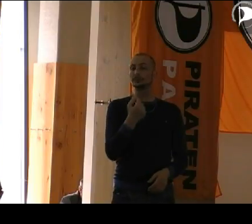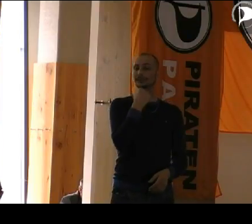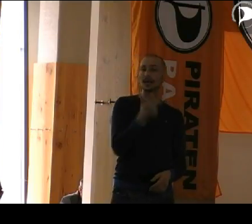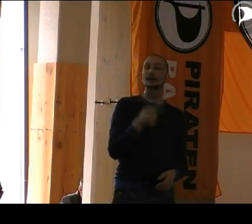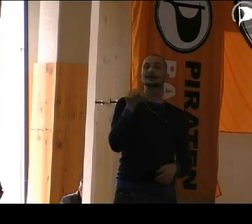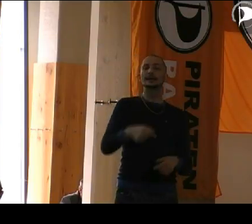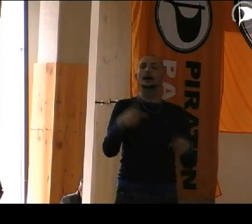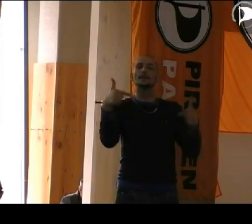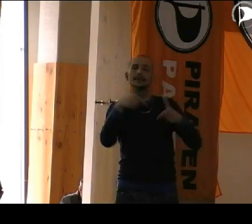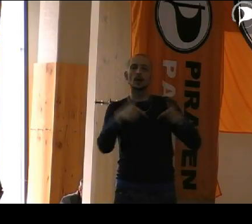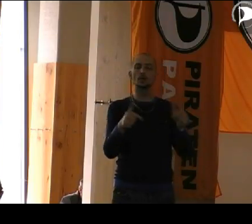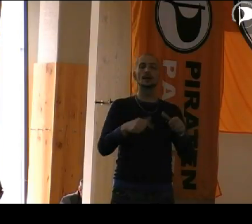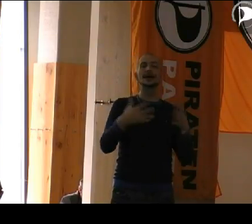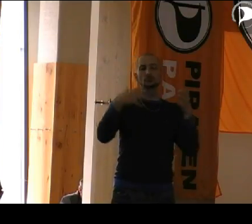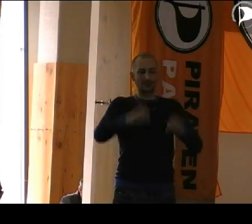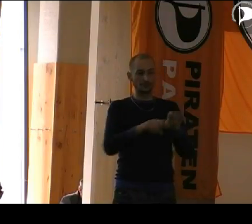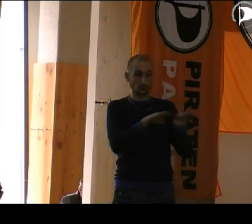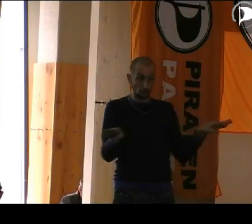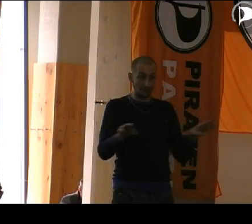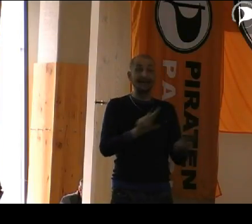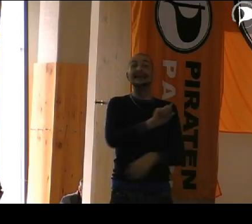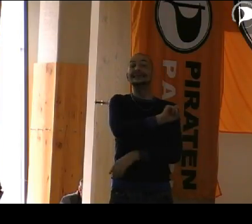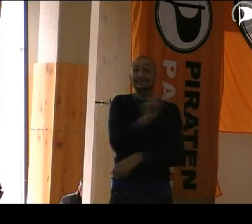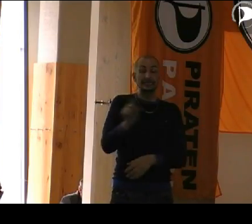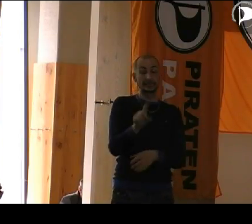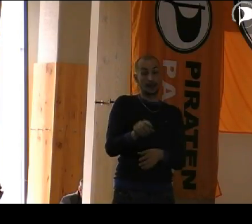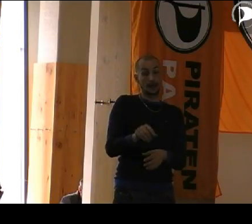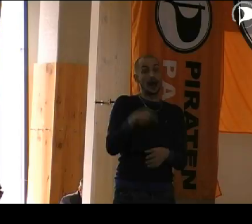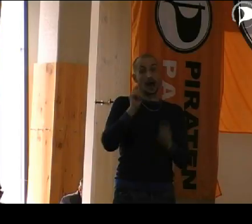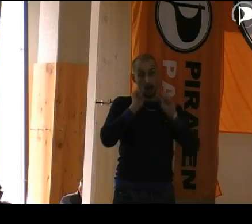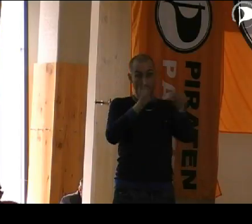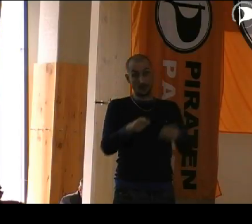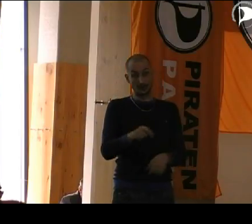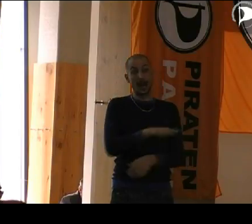stammtischen letzten informationen nach nicht in die aufgabe des landesvorstandes